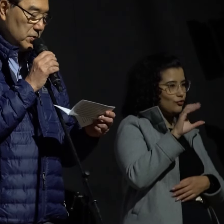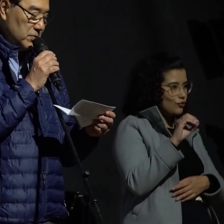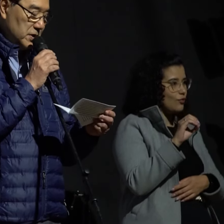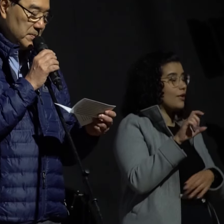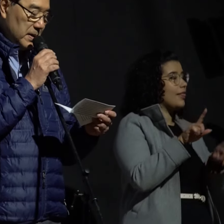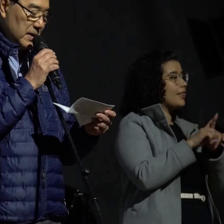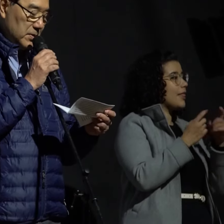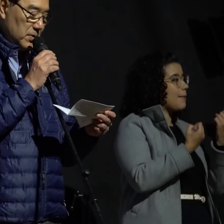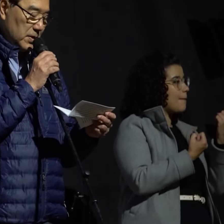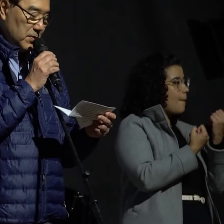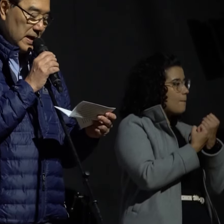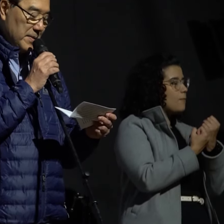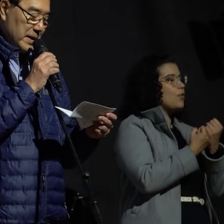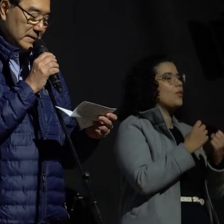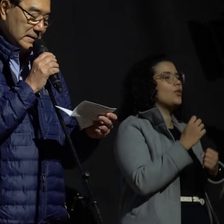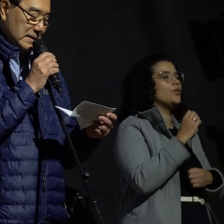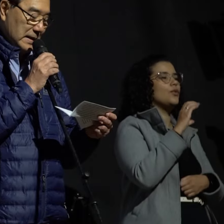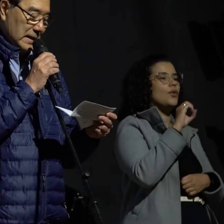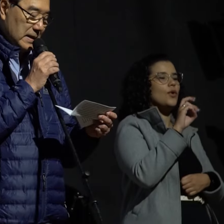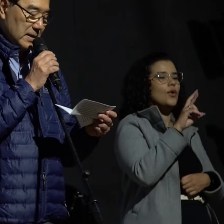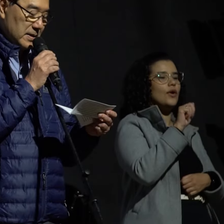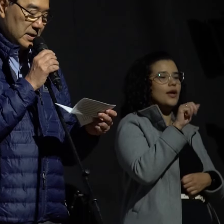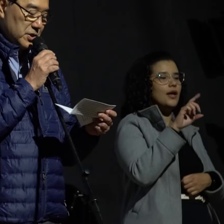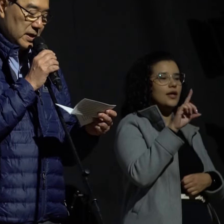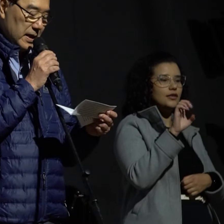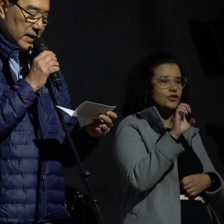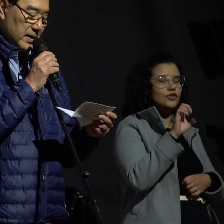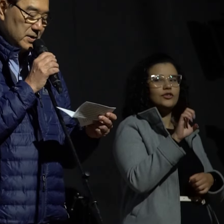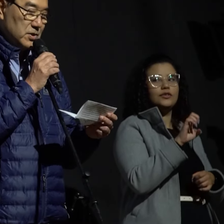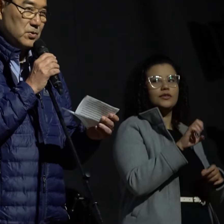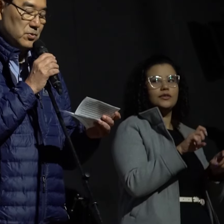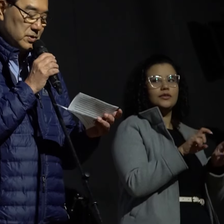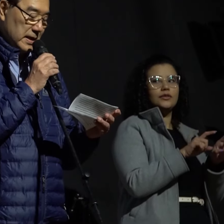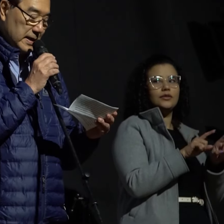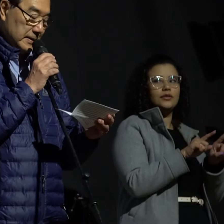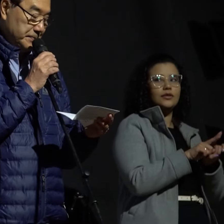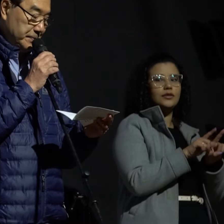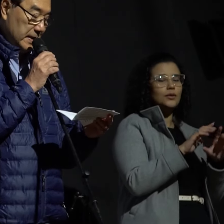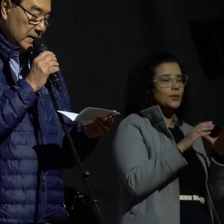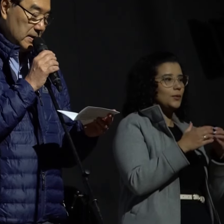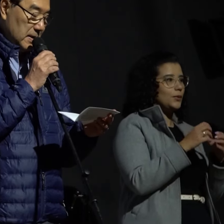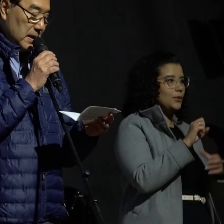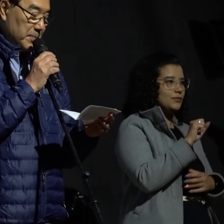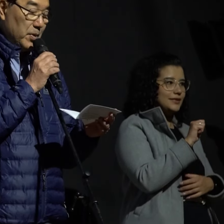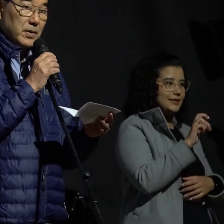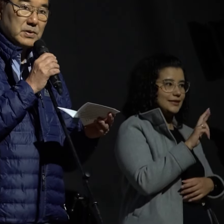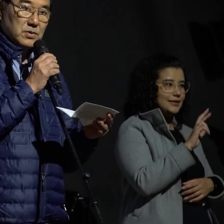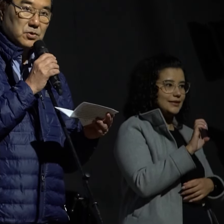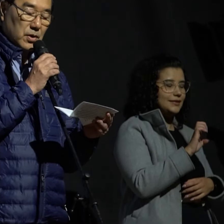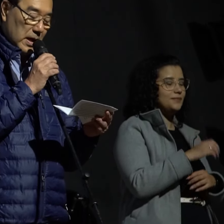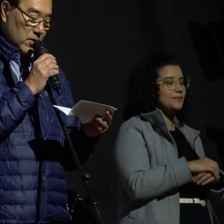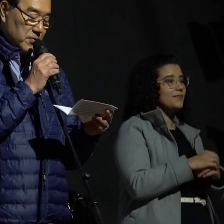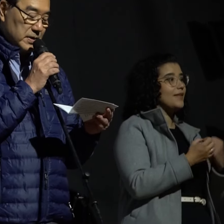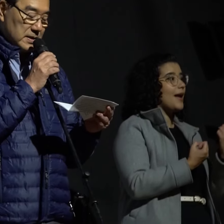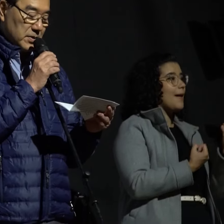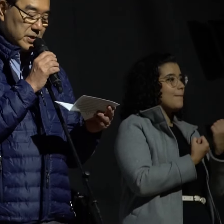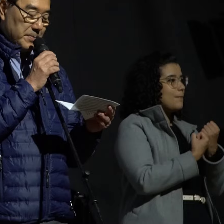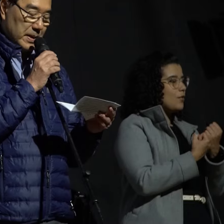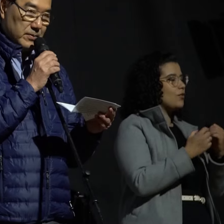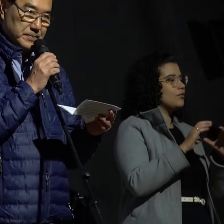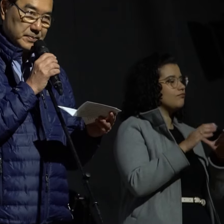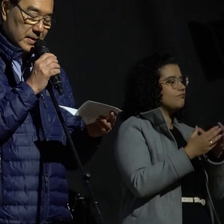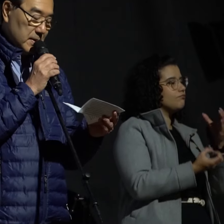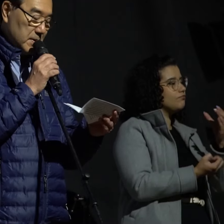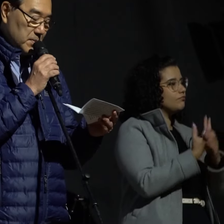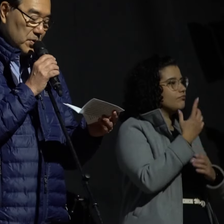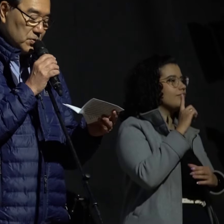apoio de Udon Jinbei, Torikuramen, Akita Kenjinkai e Instituto Sare. Apoio institucional, Fundação